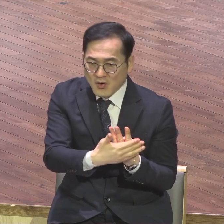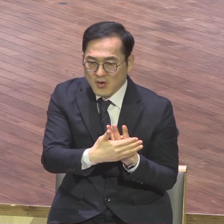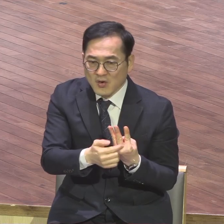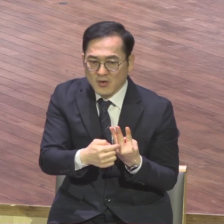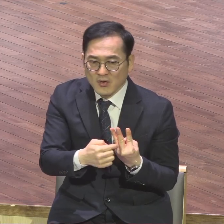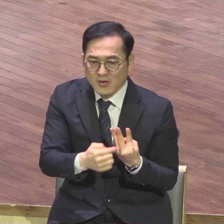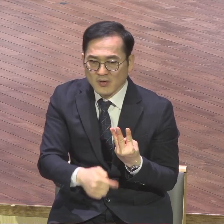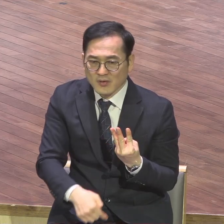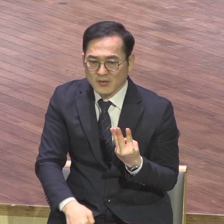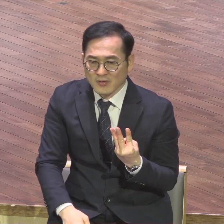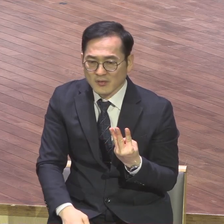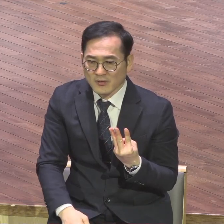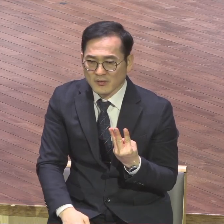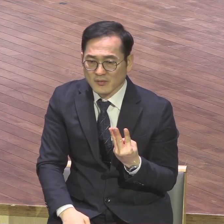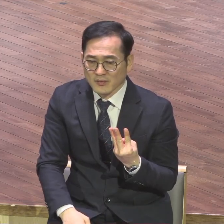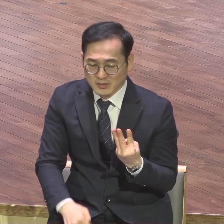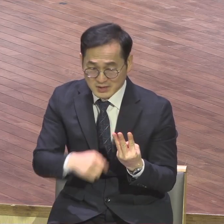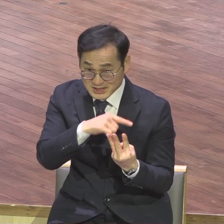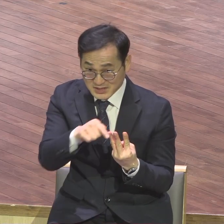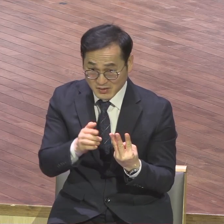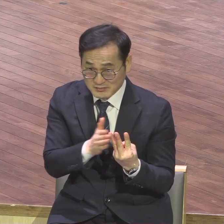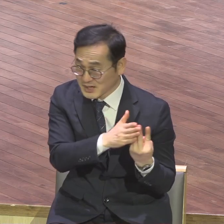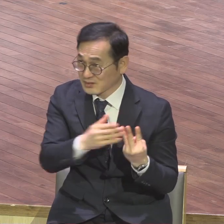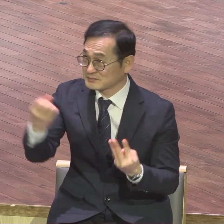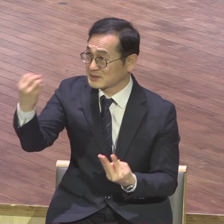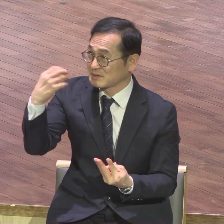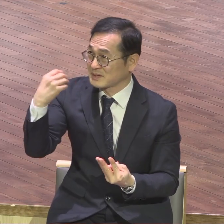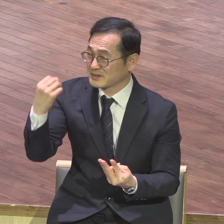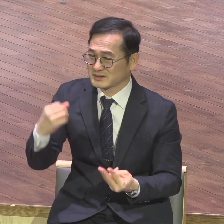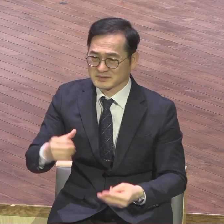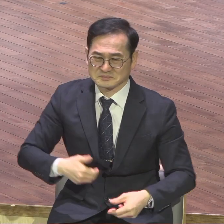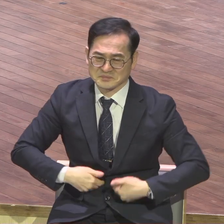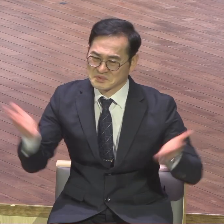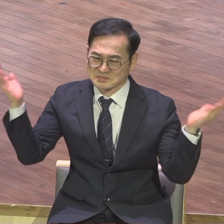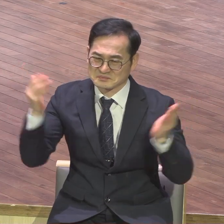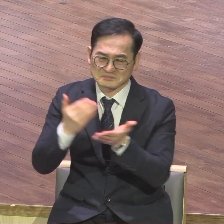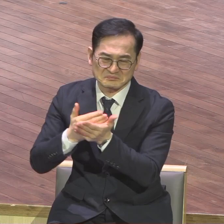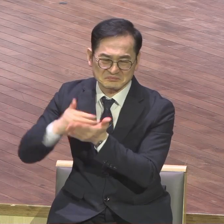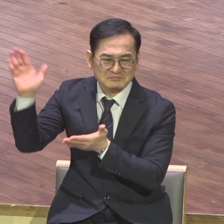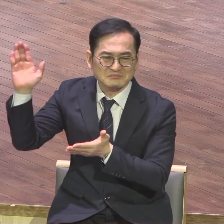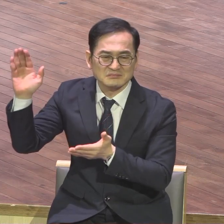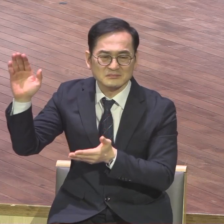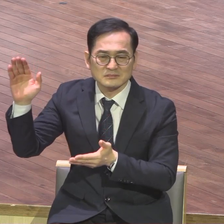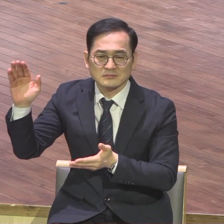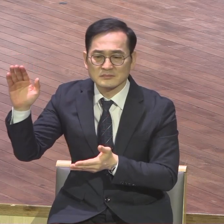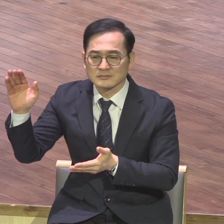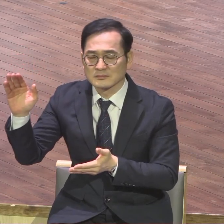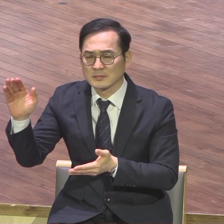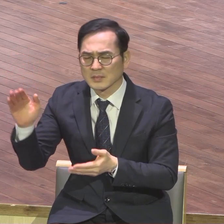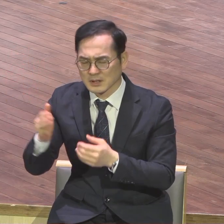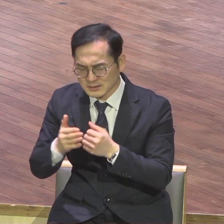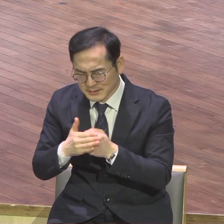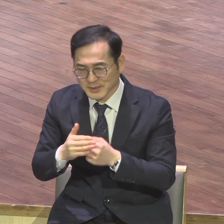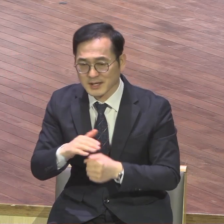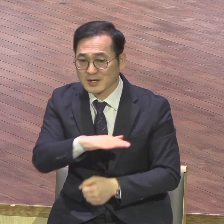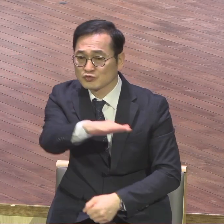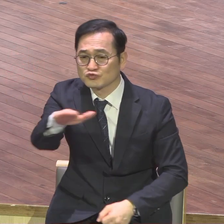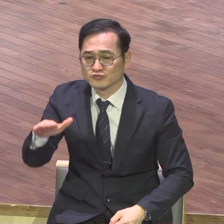우리는 이런 시대적 상황 속에 어떤 영적 자세를 가져야 하느냐.